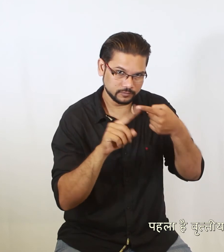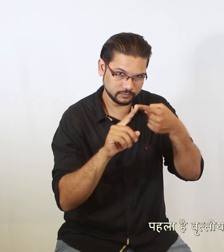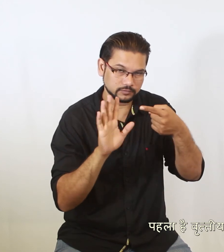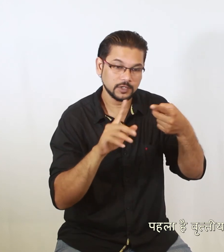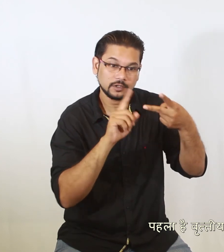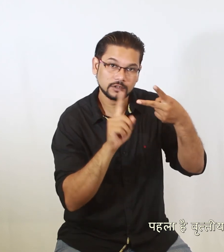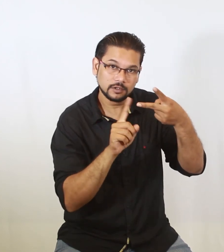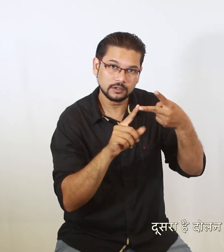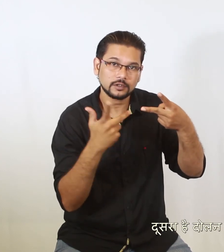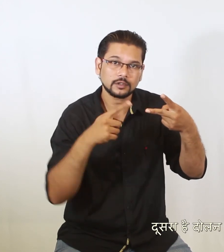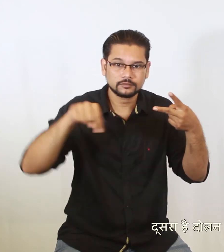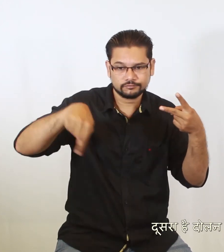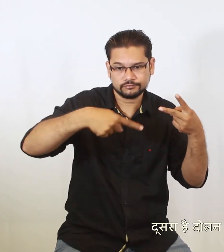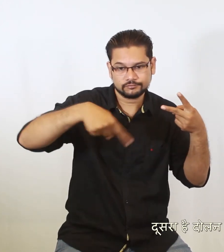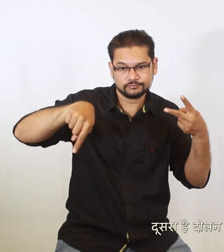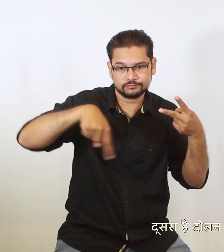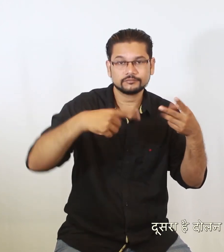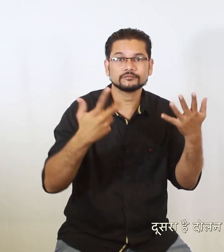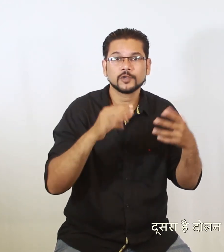दूसरा है दोलन गती